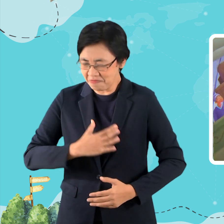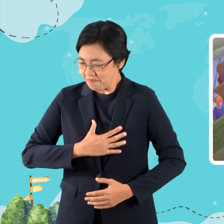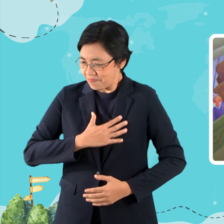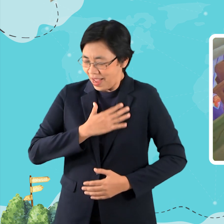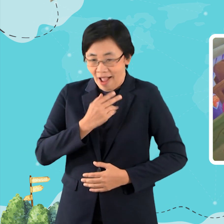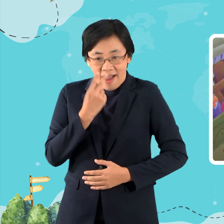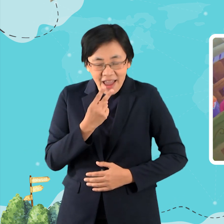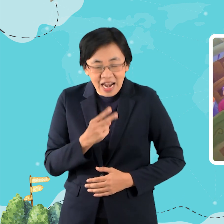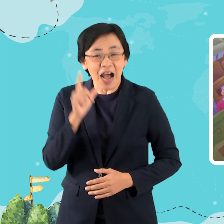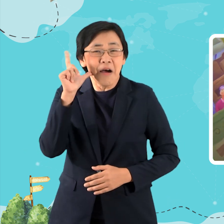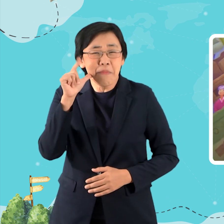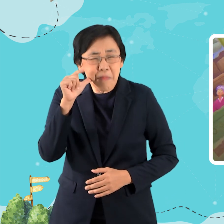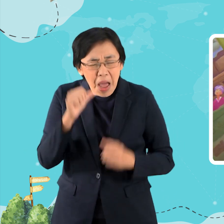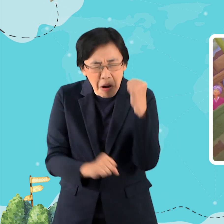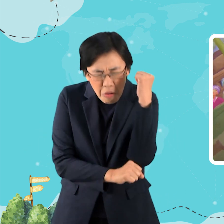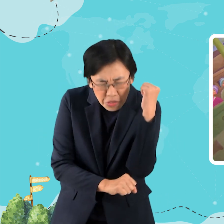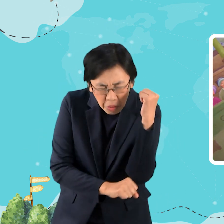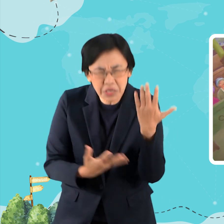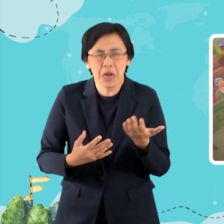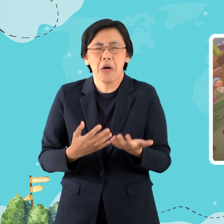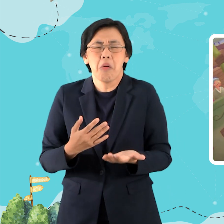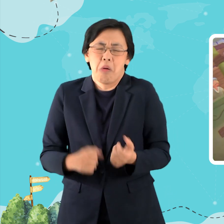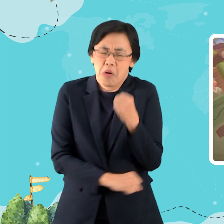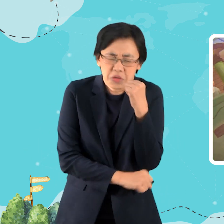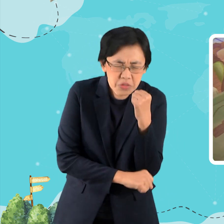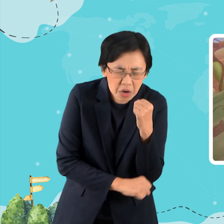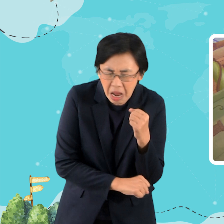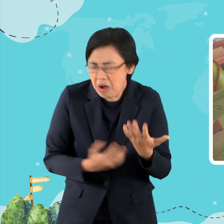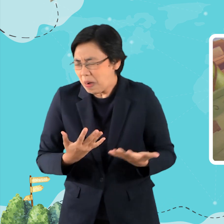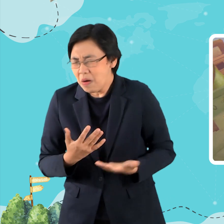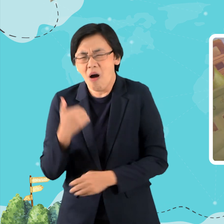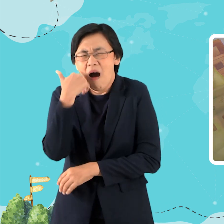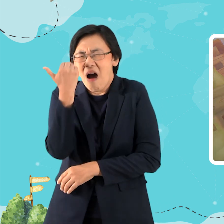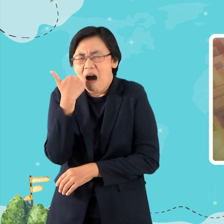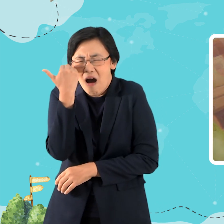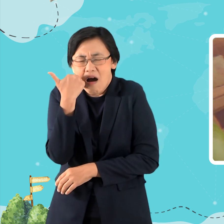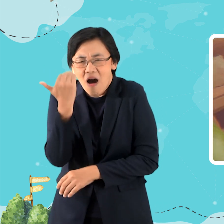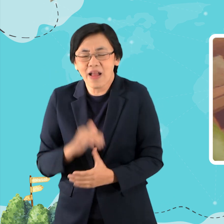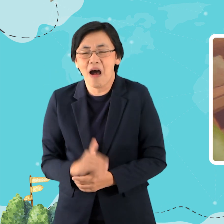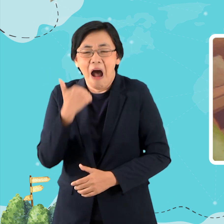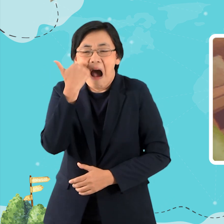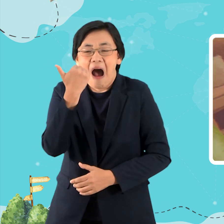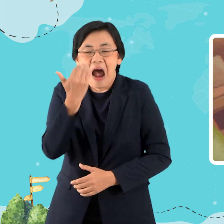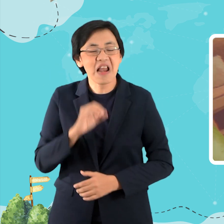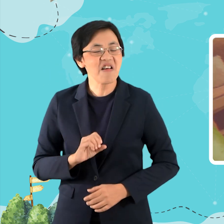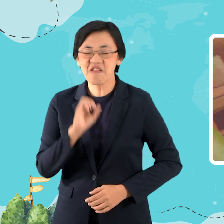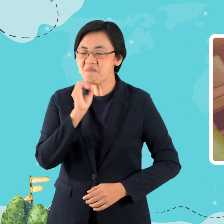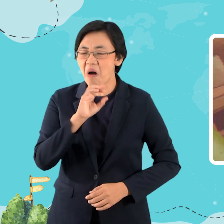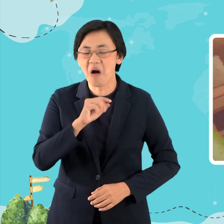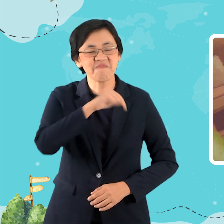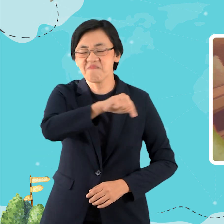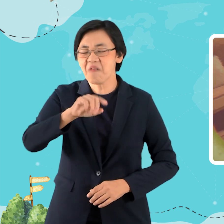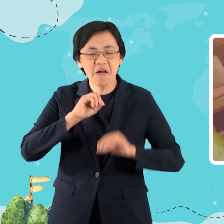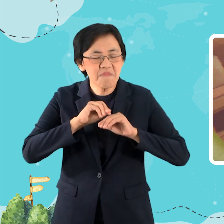ได้เห็นแม่ที่ทั้งยากจนและก็ดูต่ำต้อยก็รู้สึกอายมากจึงประกาศต่อผู้คนรอบข้